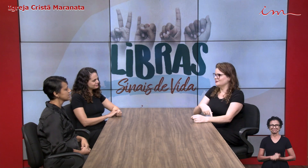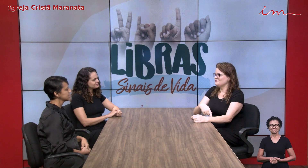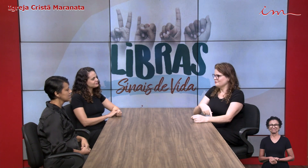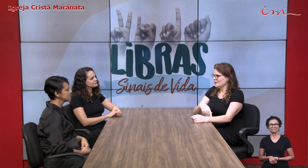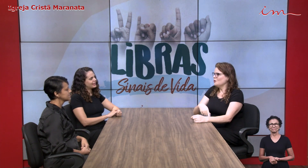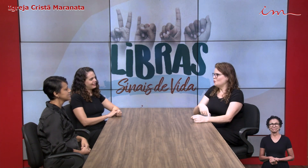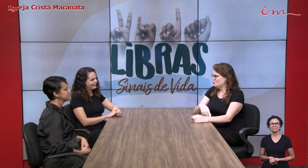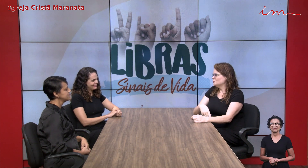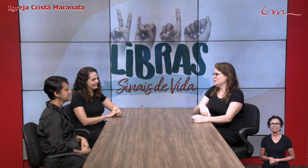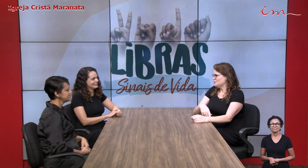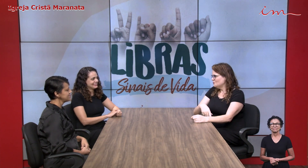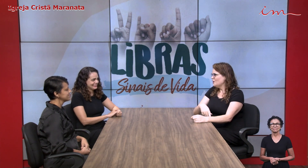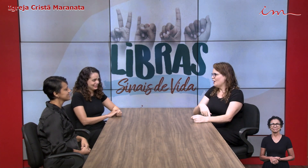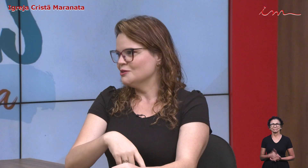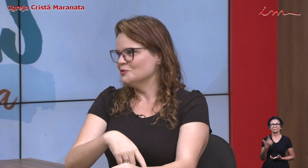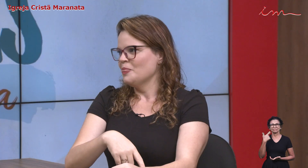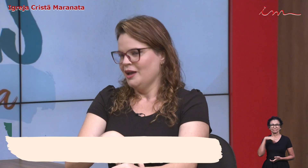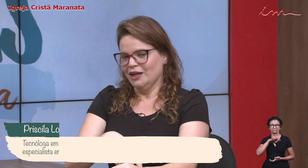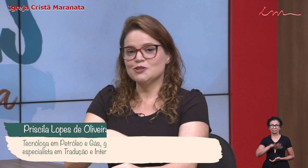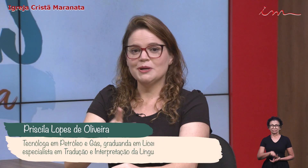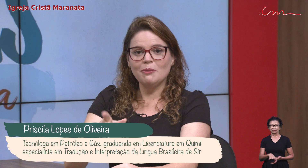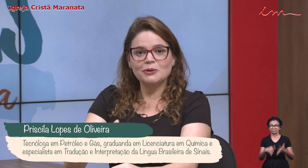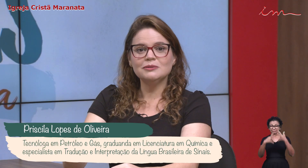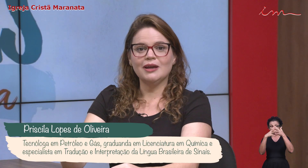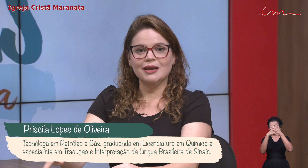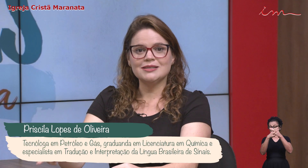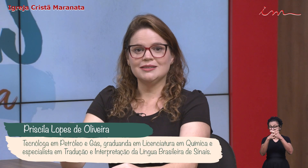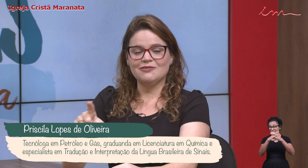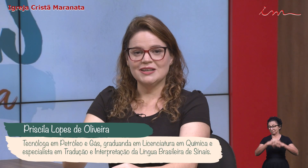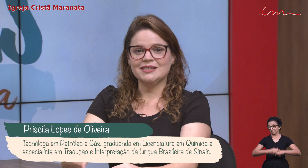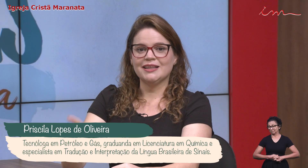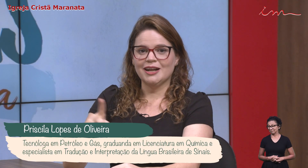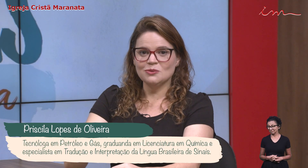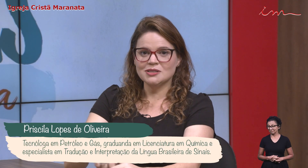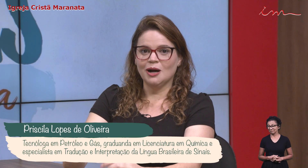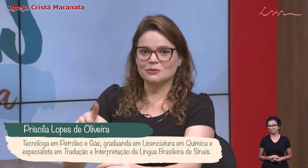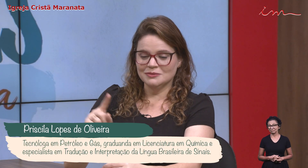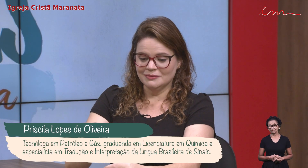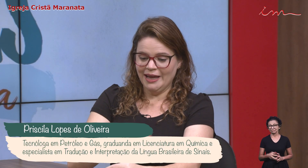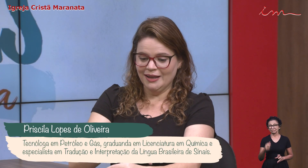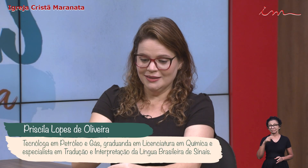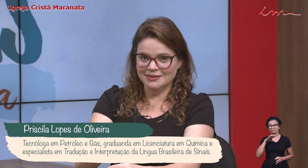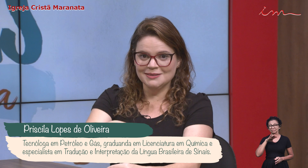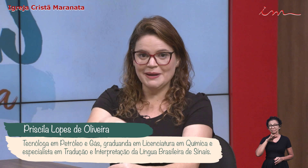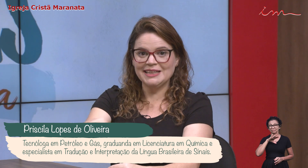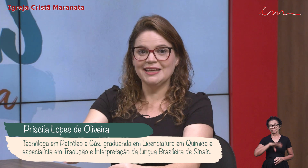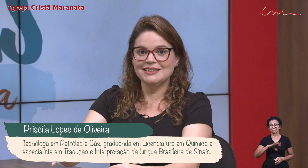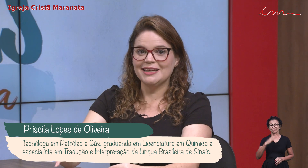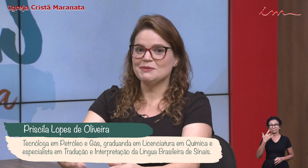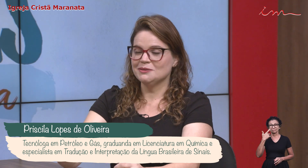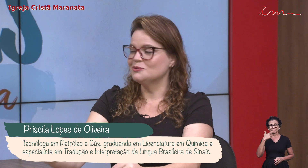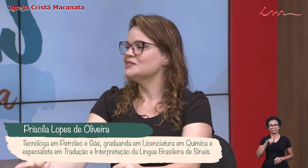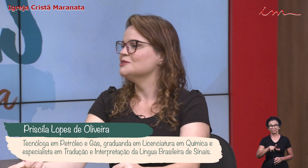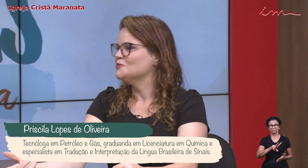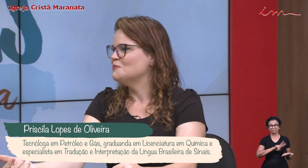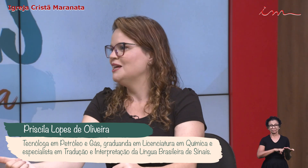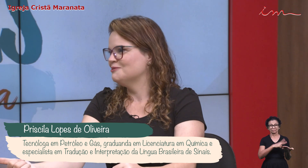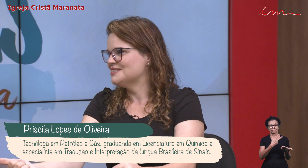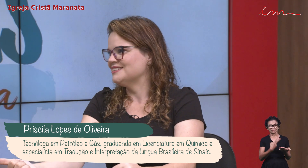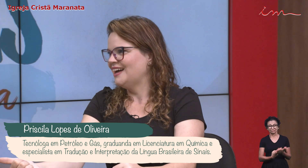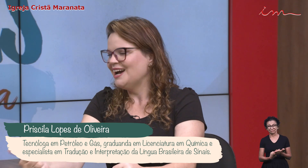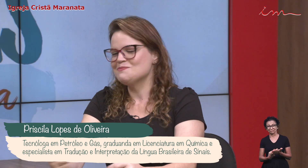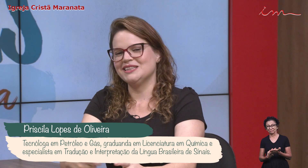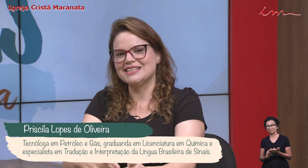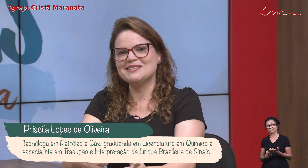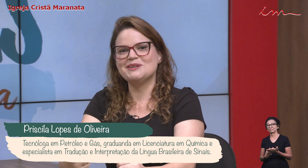O português é. O português é complexo. A gente pegar o português e fazer a tradução dela para entender, para depois transformar em